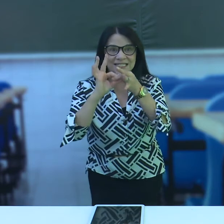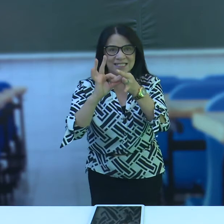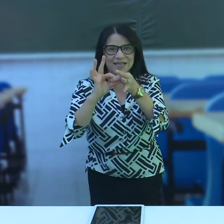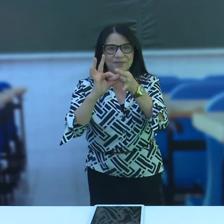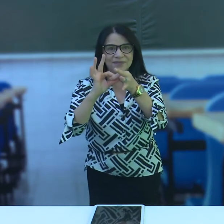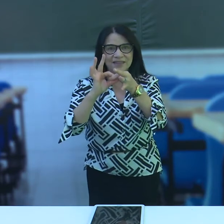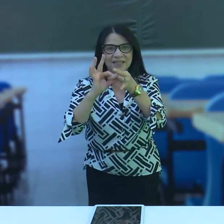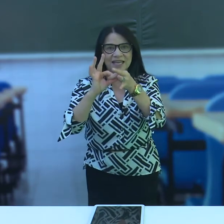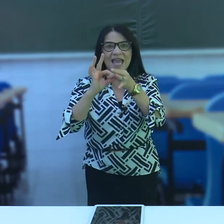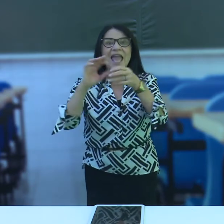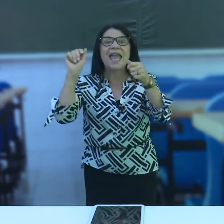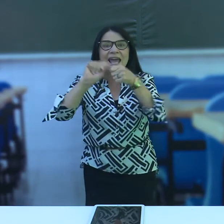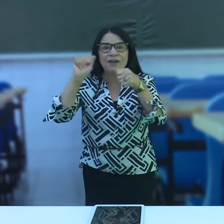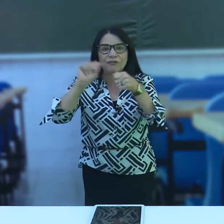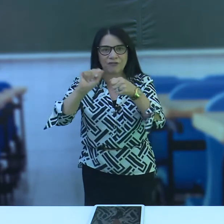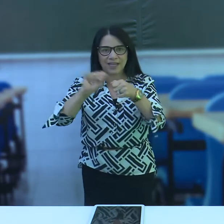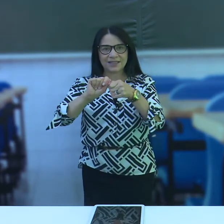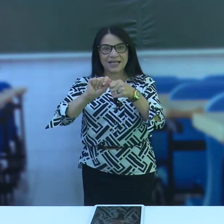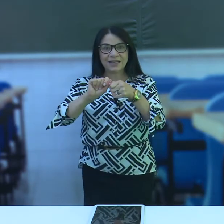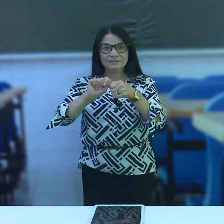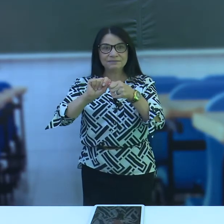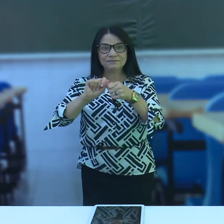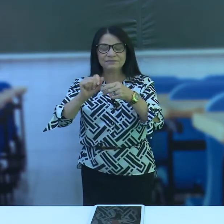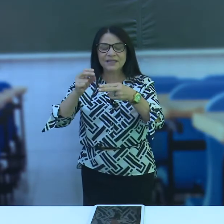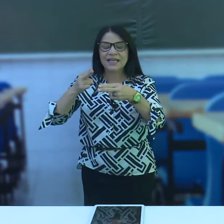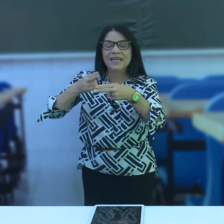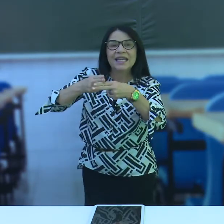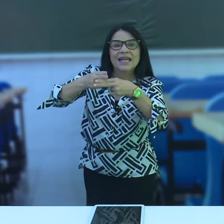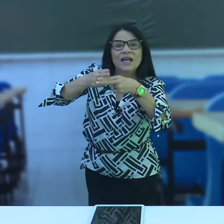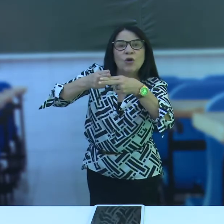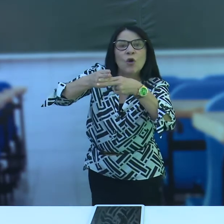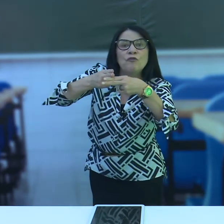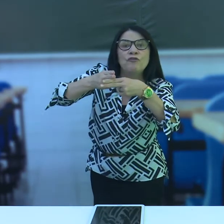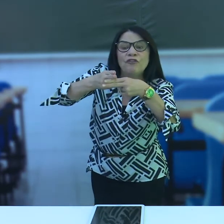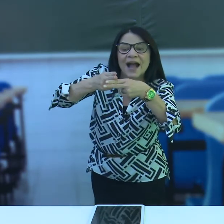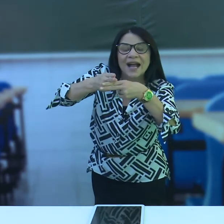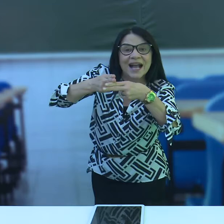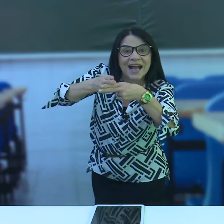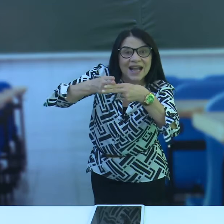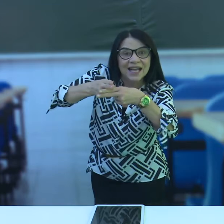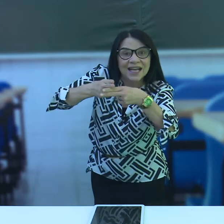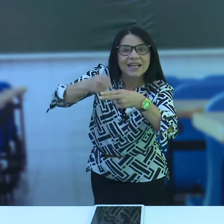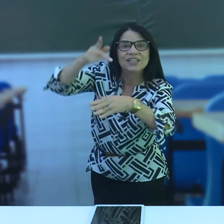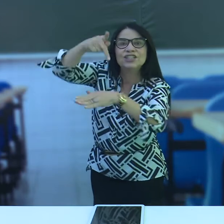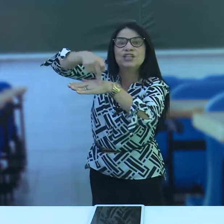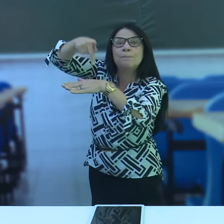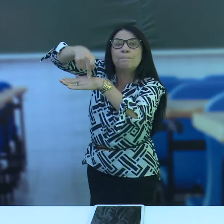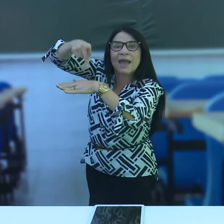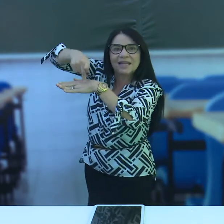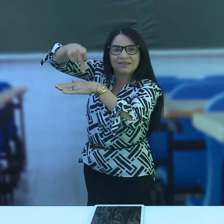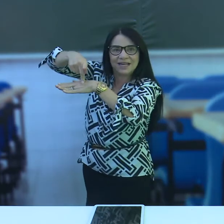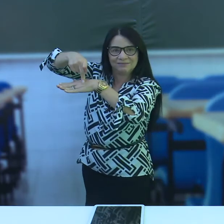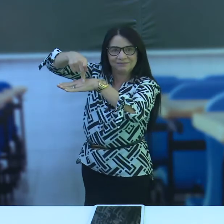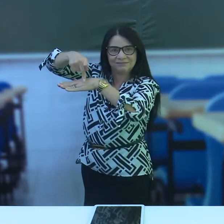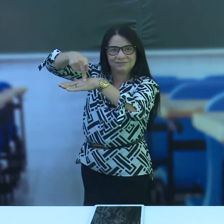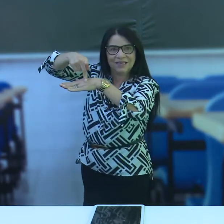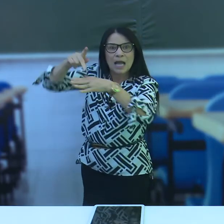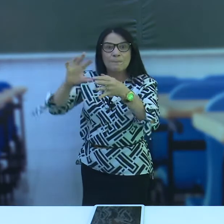aliança era feita com faca de pedra